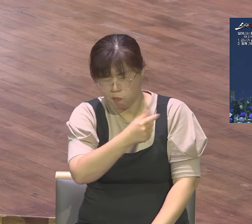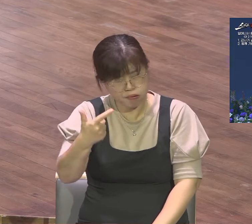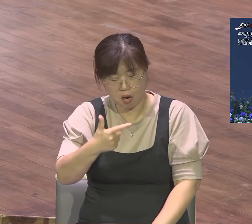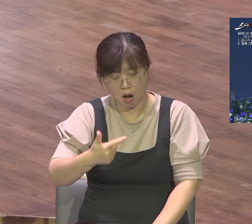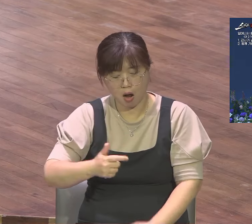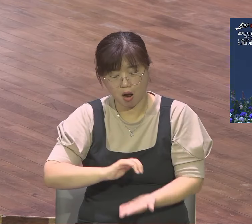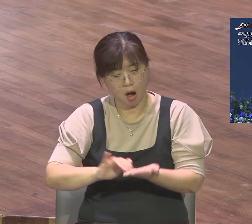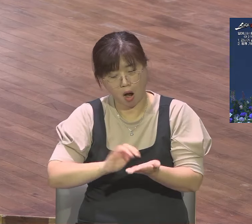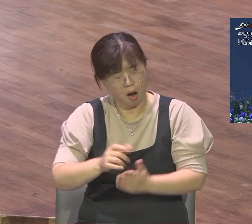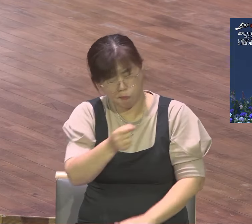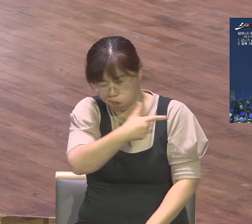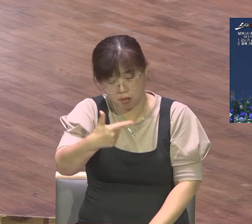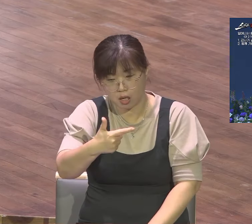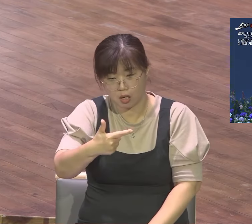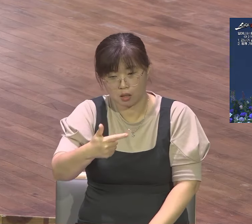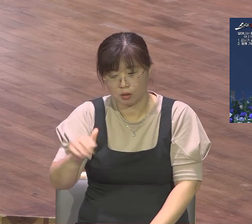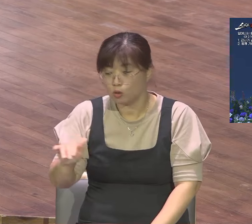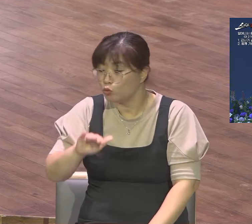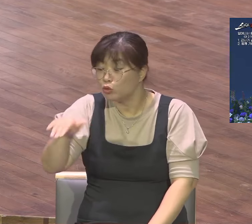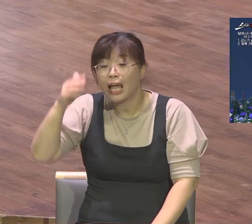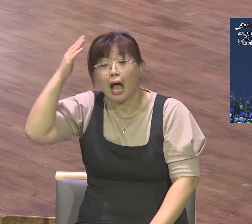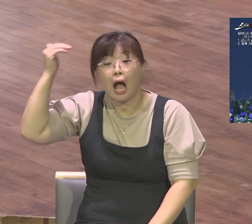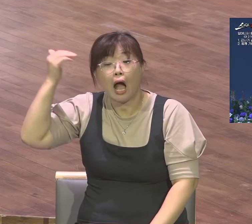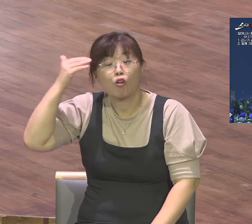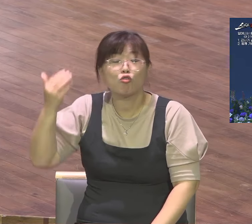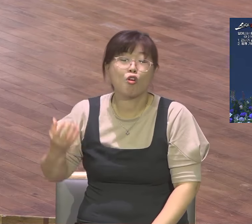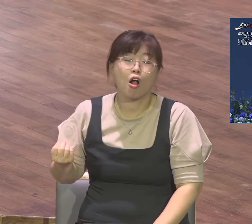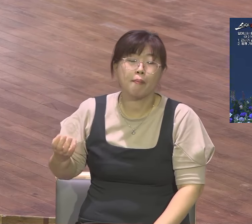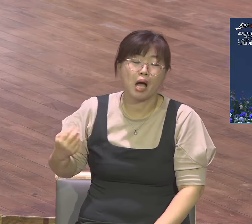우리나라 등록 선수가 1,350명이요.